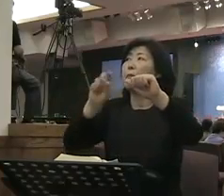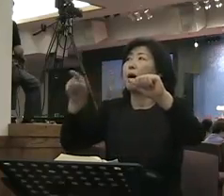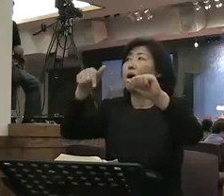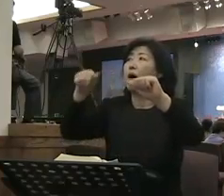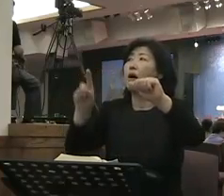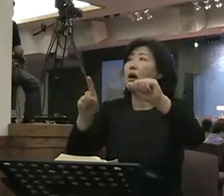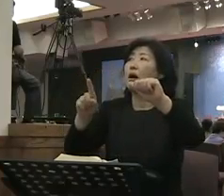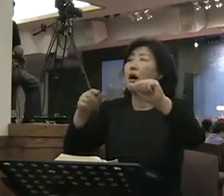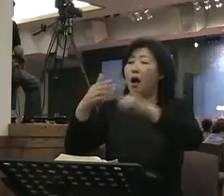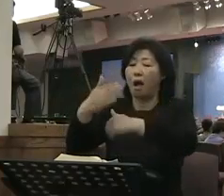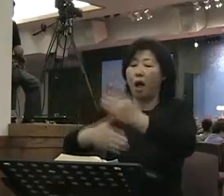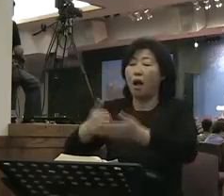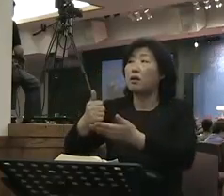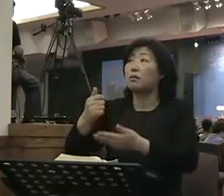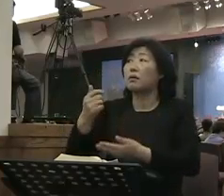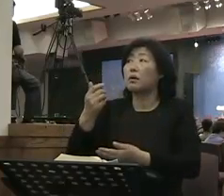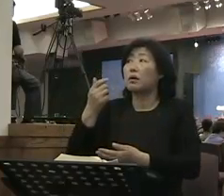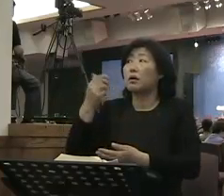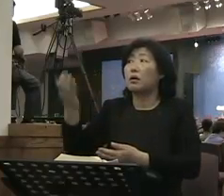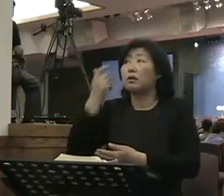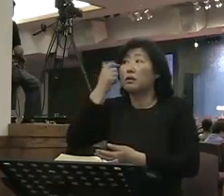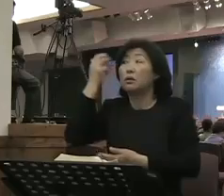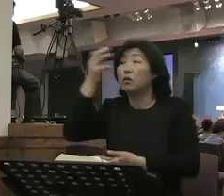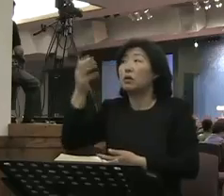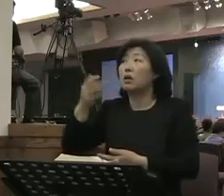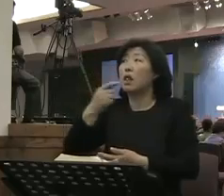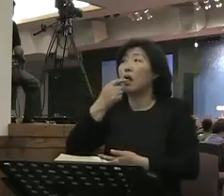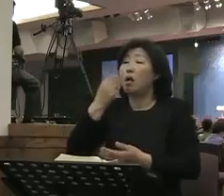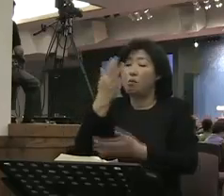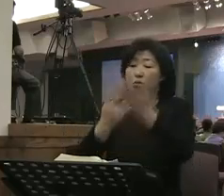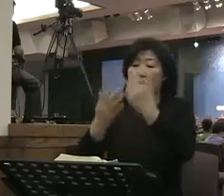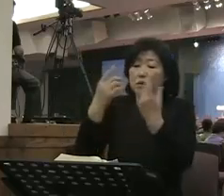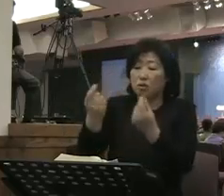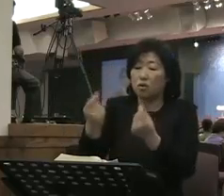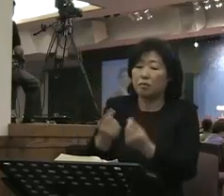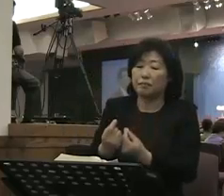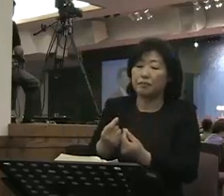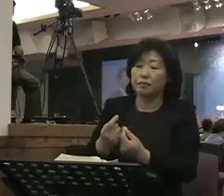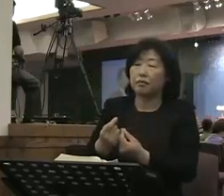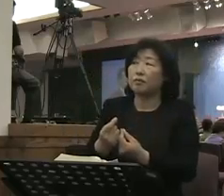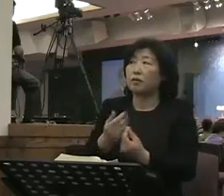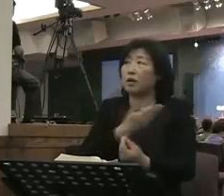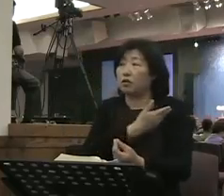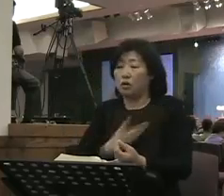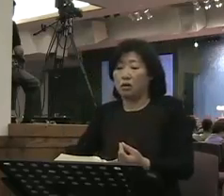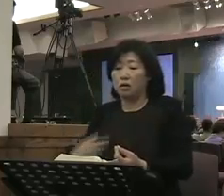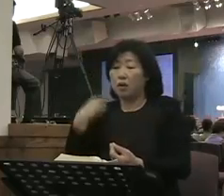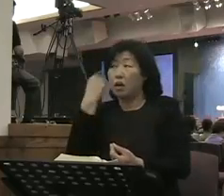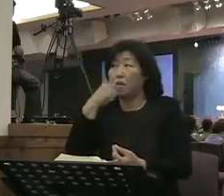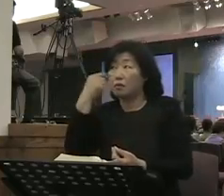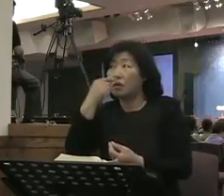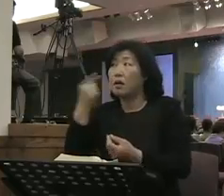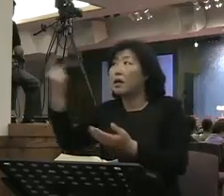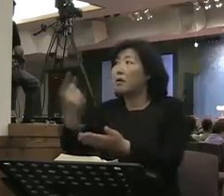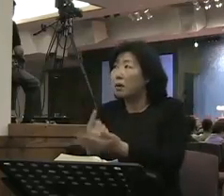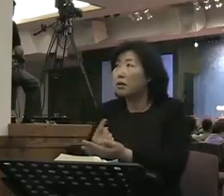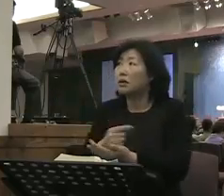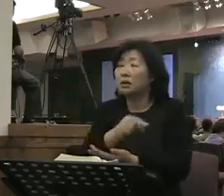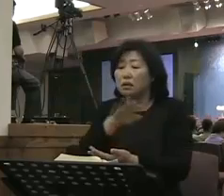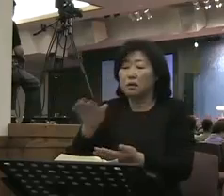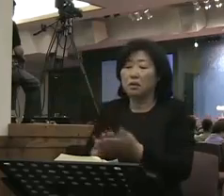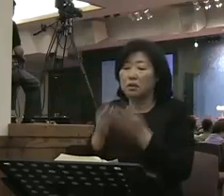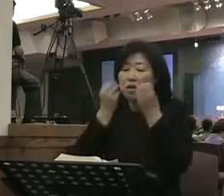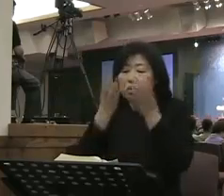하나님의 성령이 혀의 불처럼 임하였을 때 그 불이 제자들의 입술에 임하여서